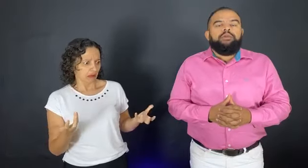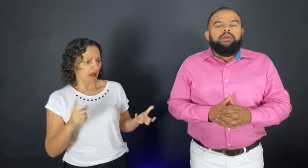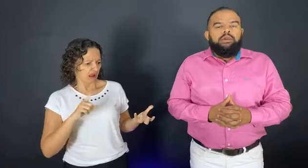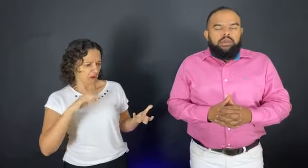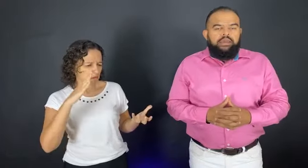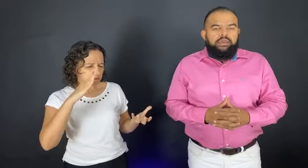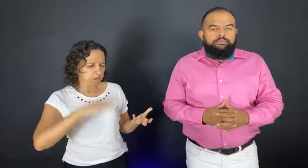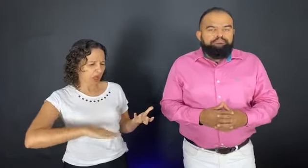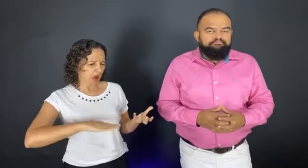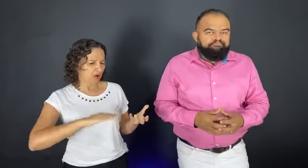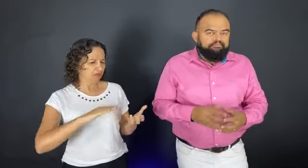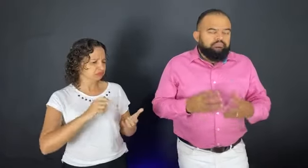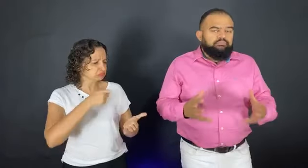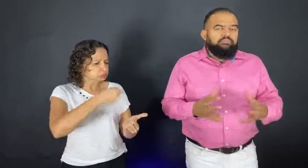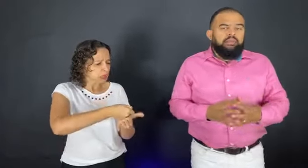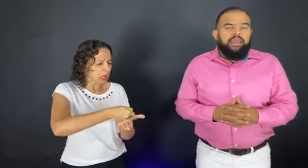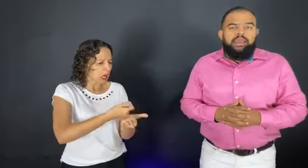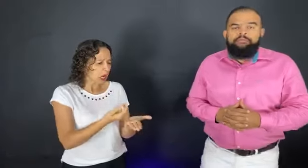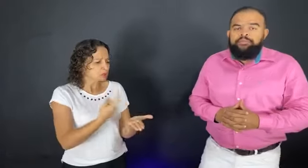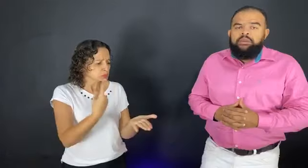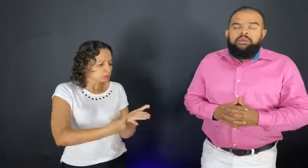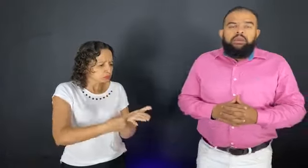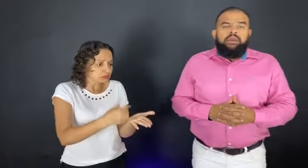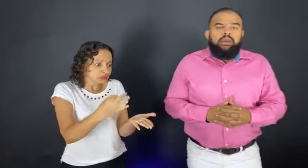mal? E aí,